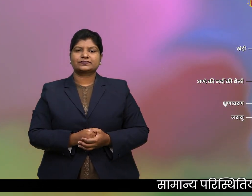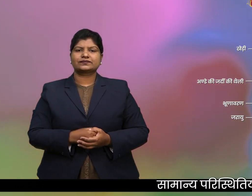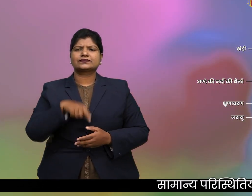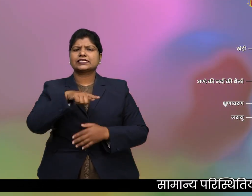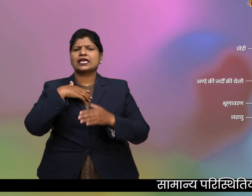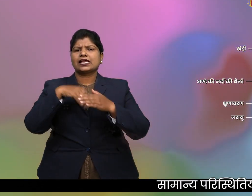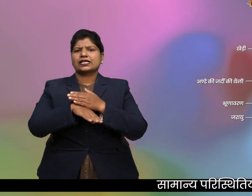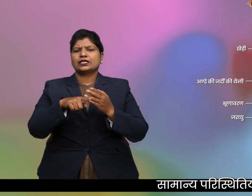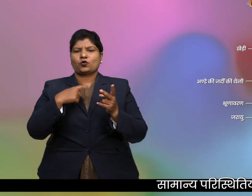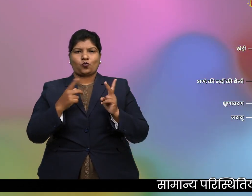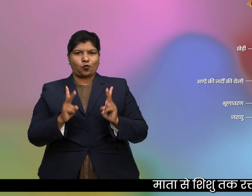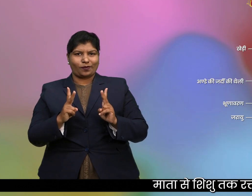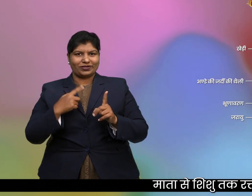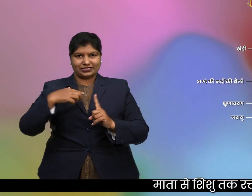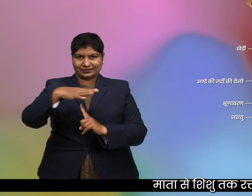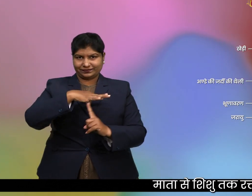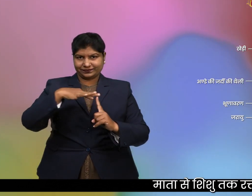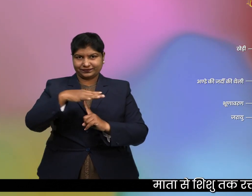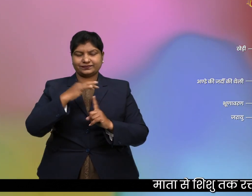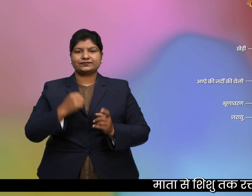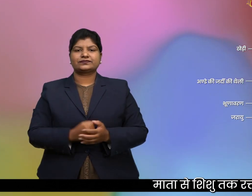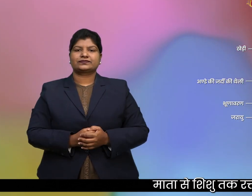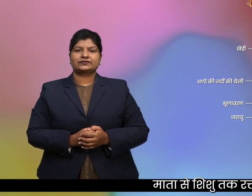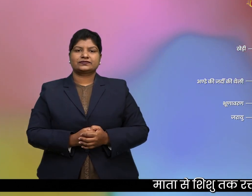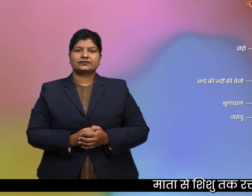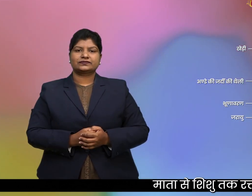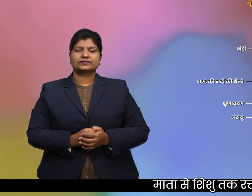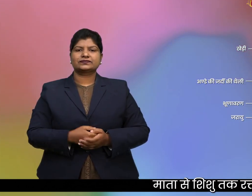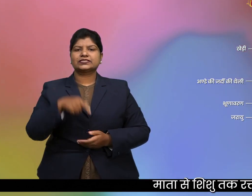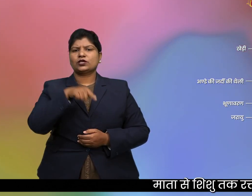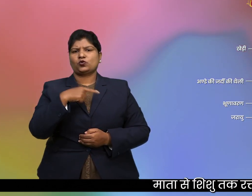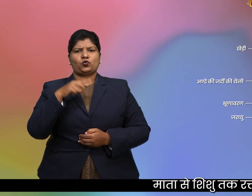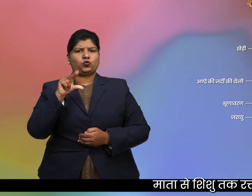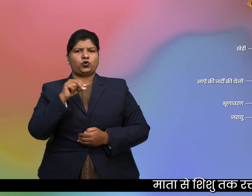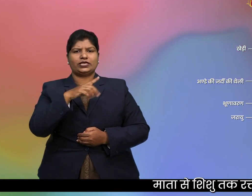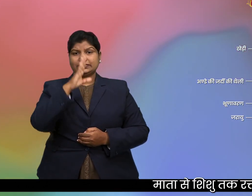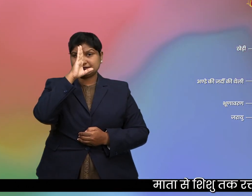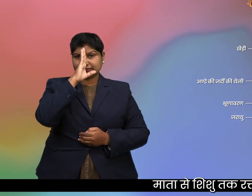सामान्य परिस्थितियों में माता से शिशु तक रक्त का